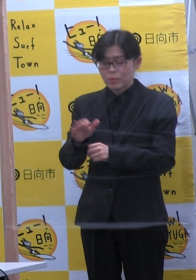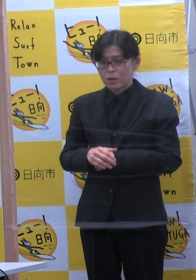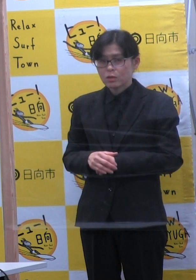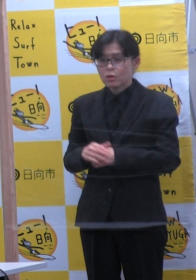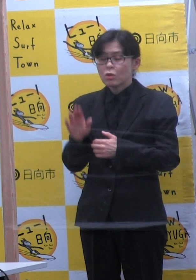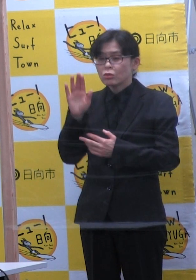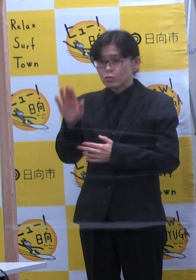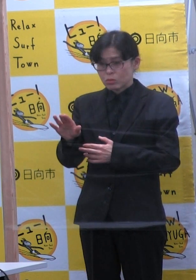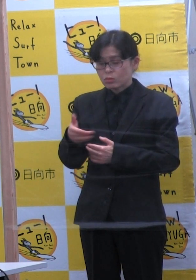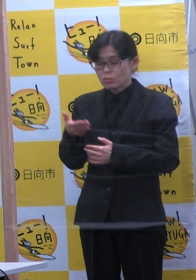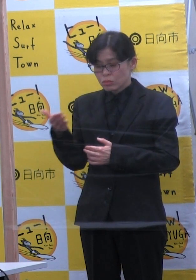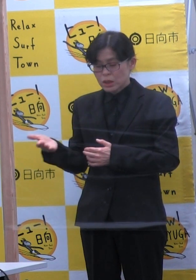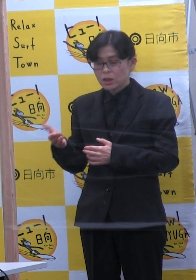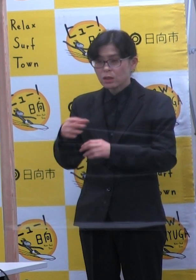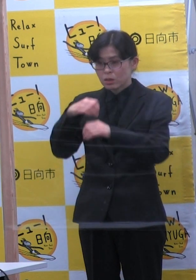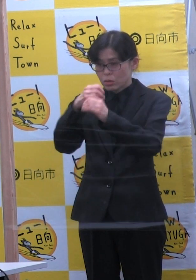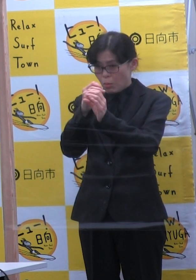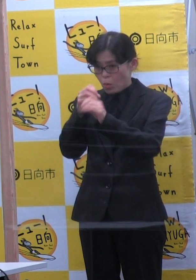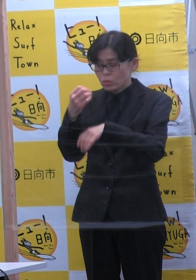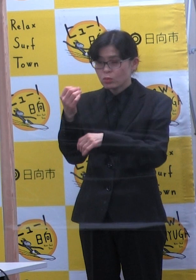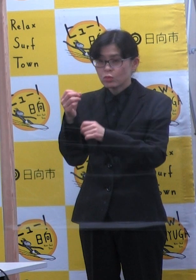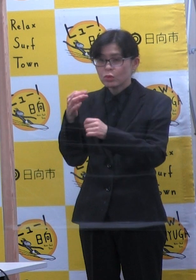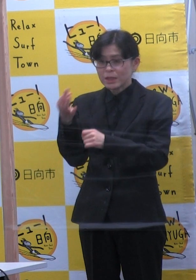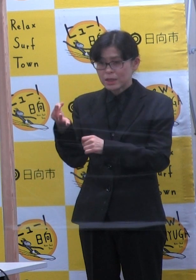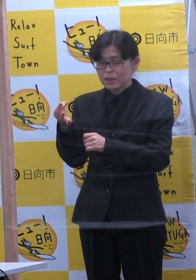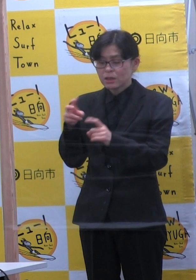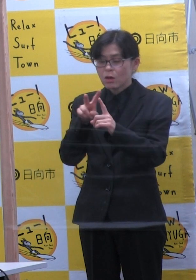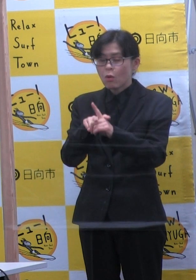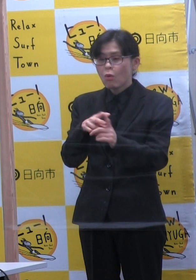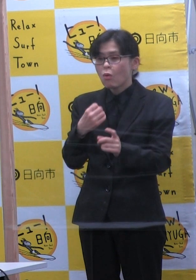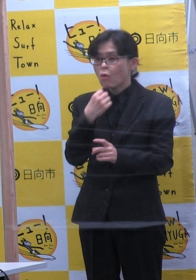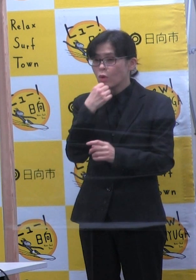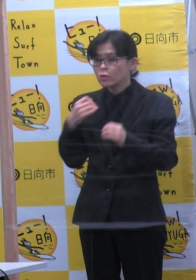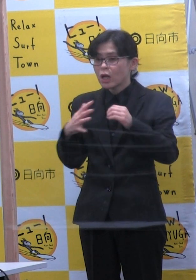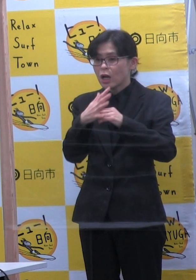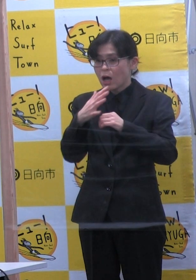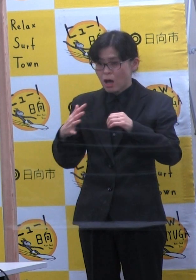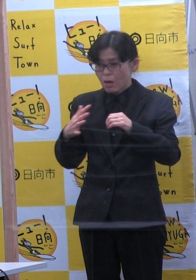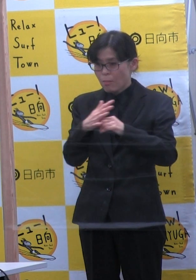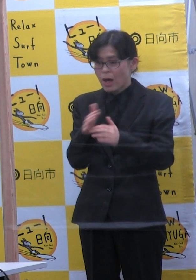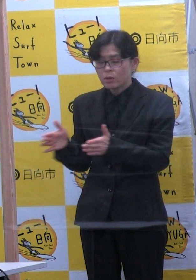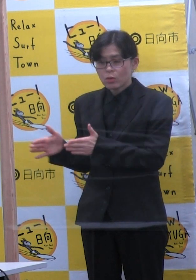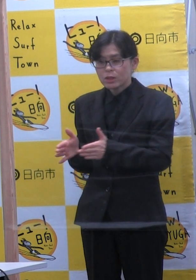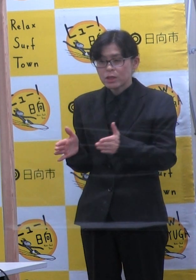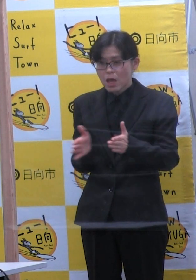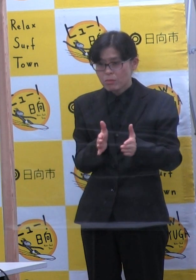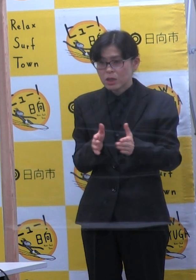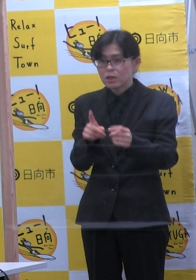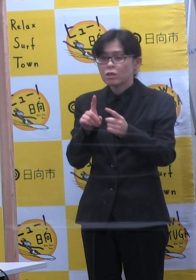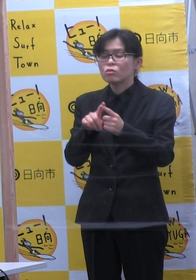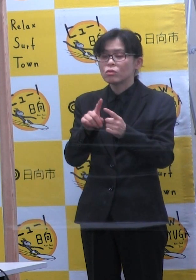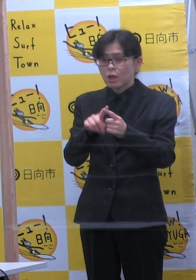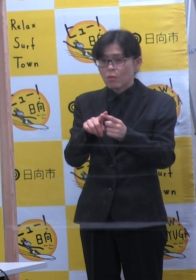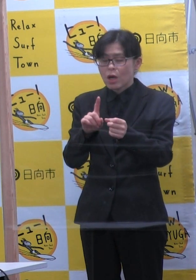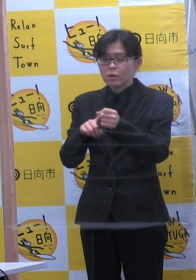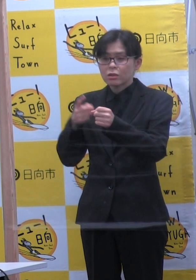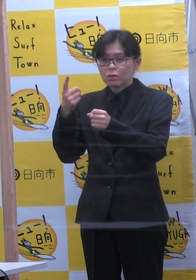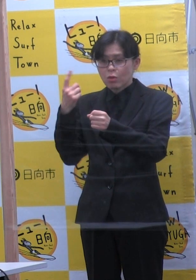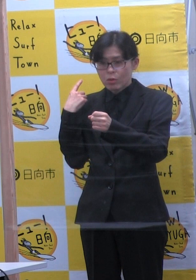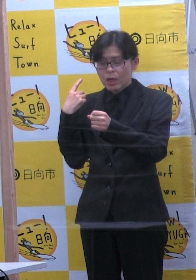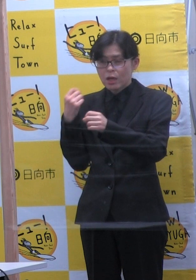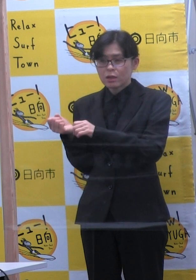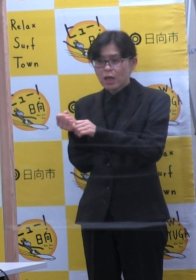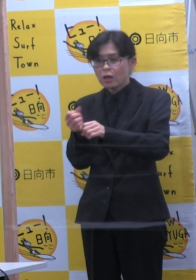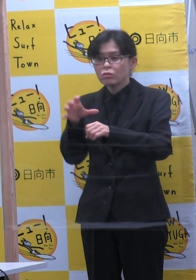木費のうち、奥良浜総合公園整備事業については、昨年、野